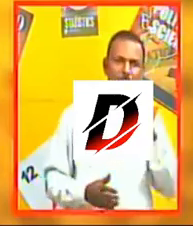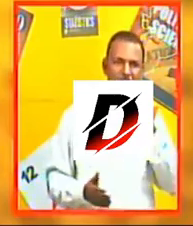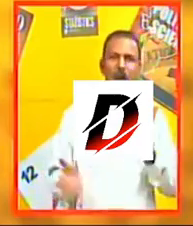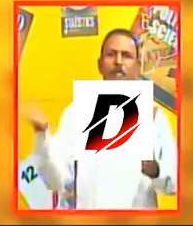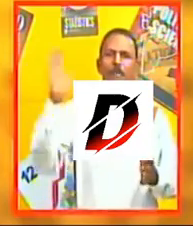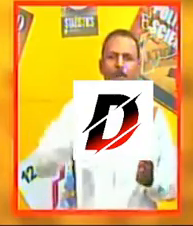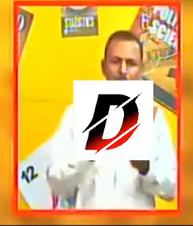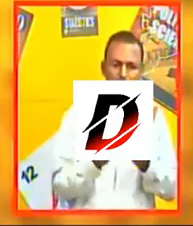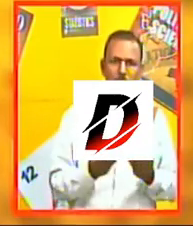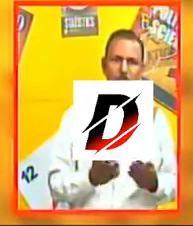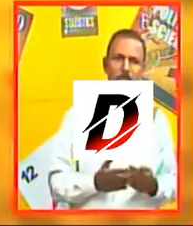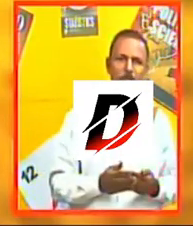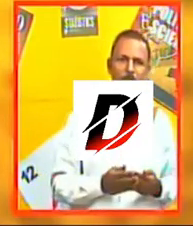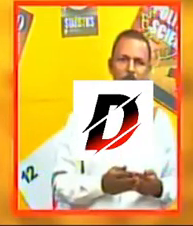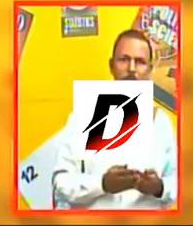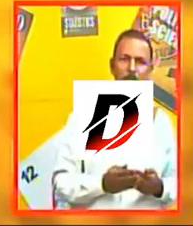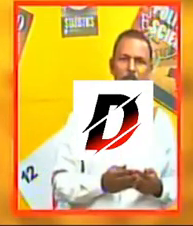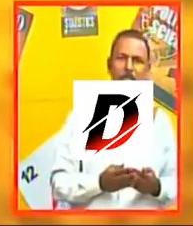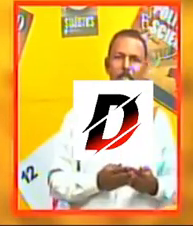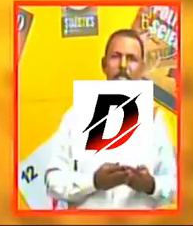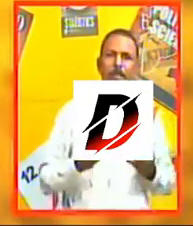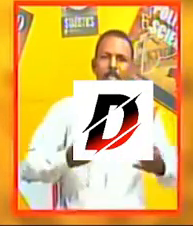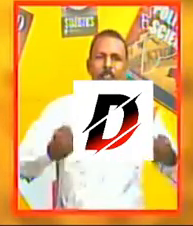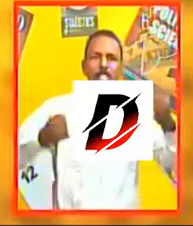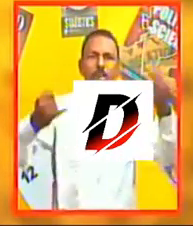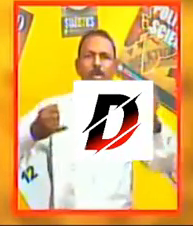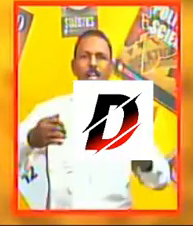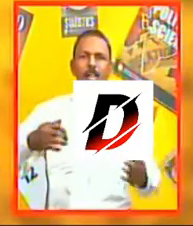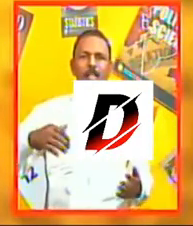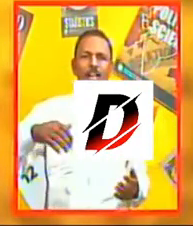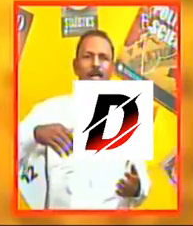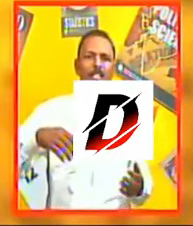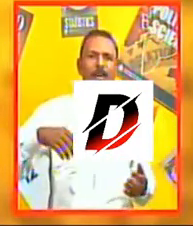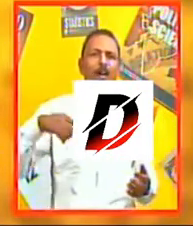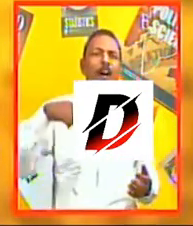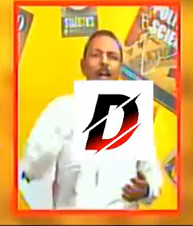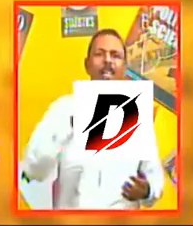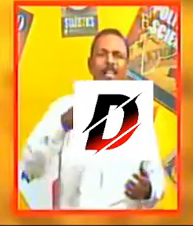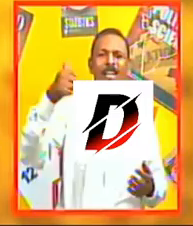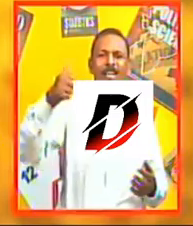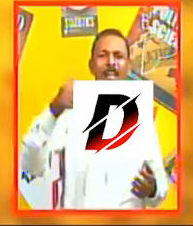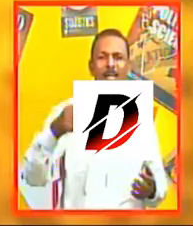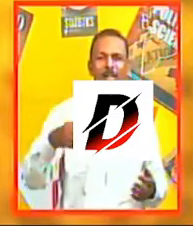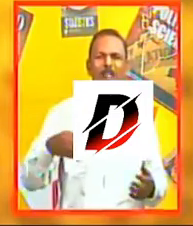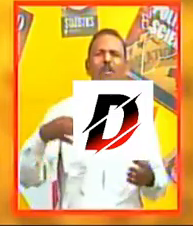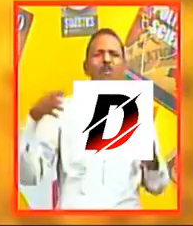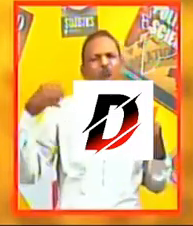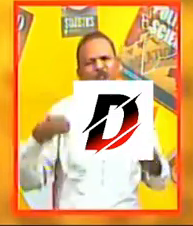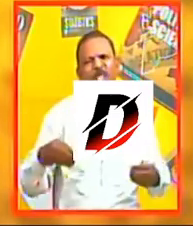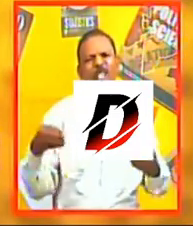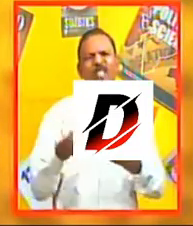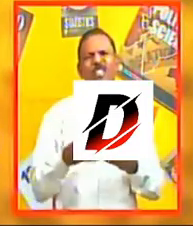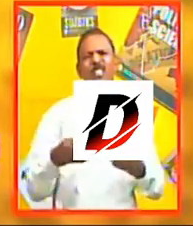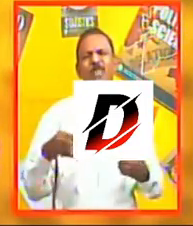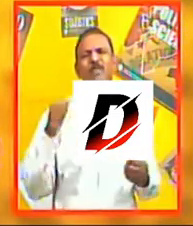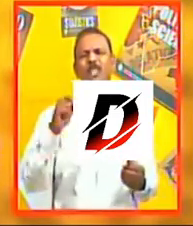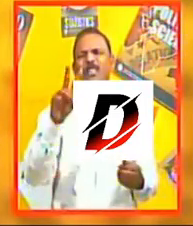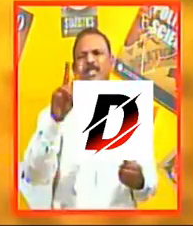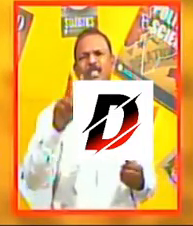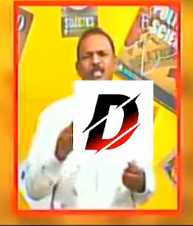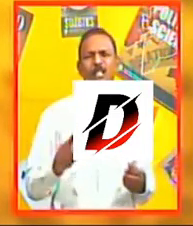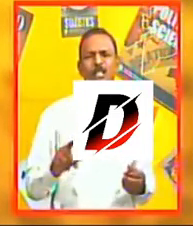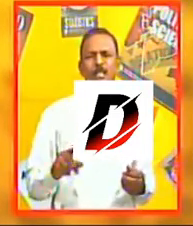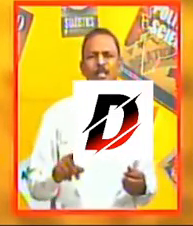வரோம். அப்படி வரும் பொழுது இந்திய காலநிலையை பாதிக்கும் காரணிகள் என்ன? இரண்டு